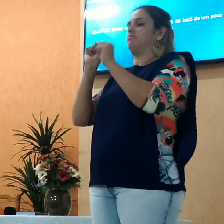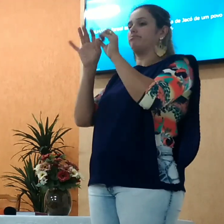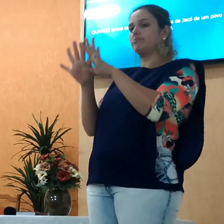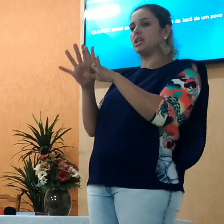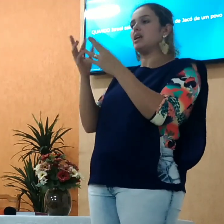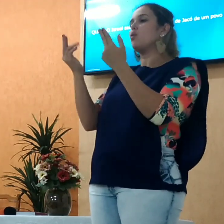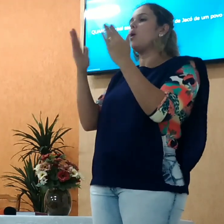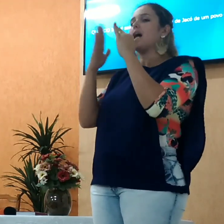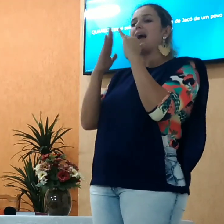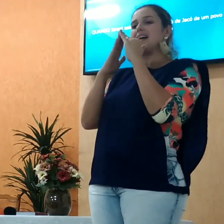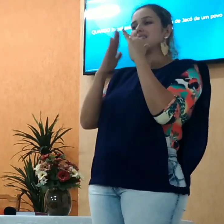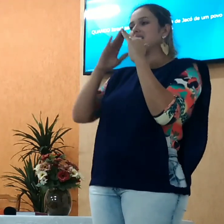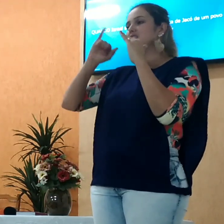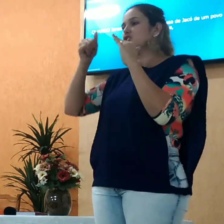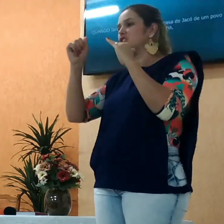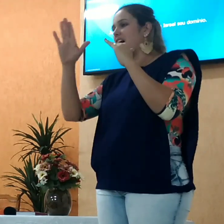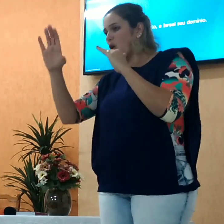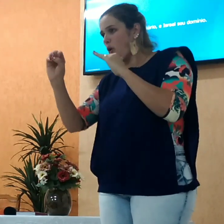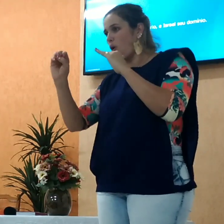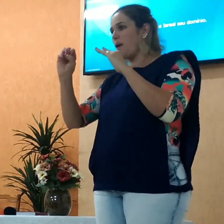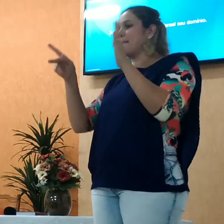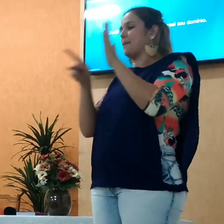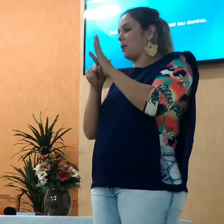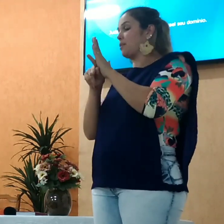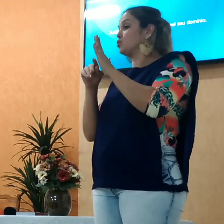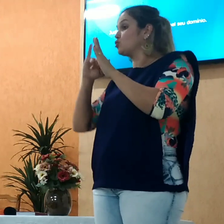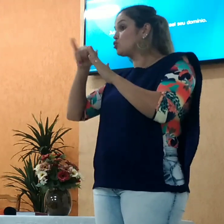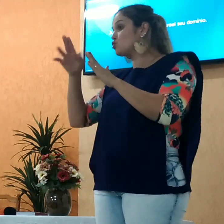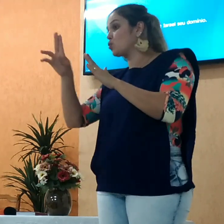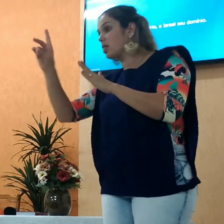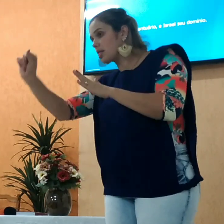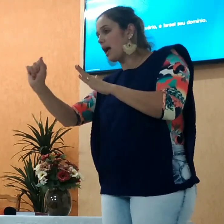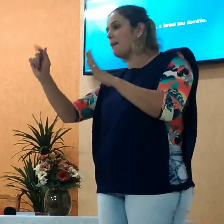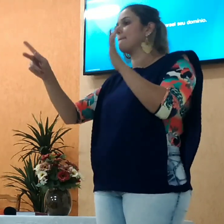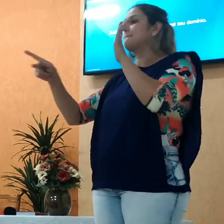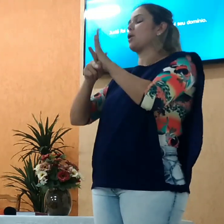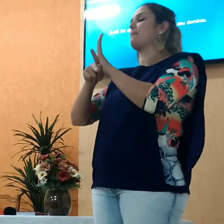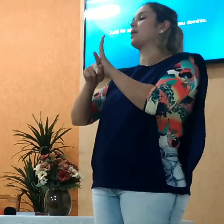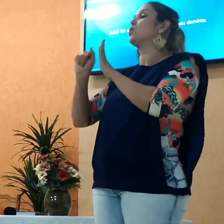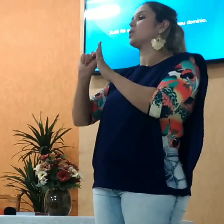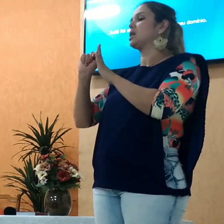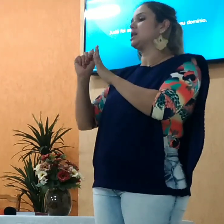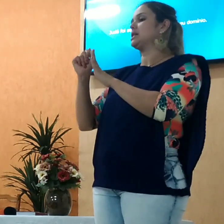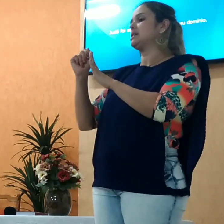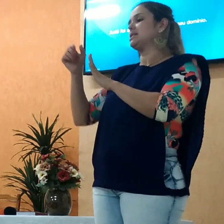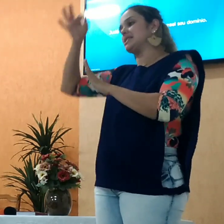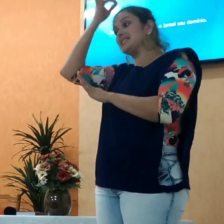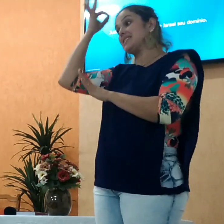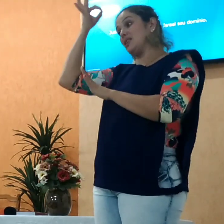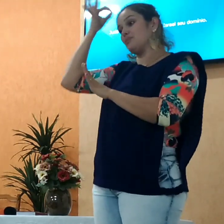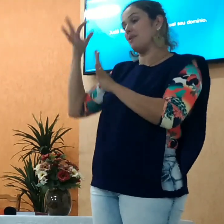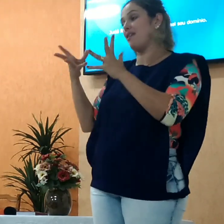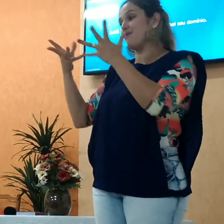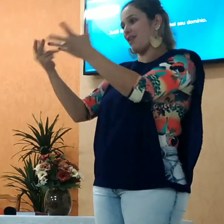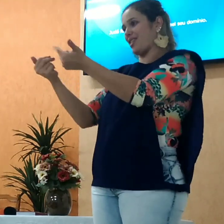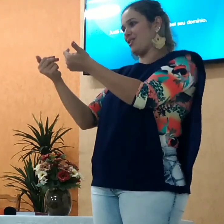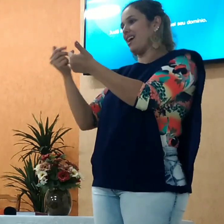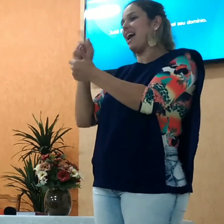meio de um povo de língua estranha, Judá tornou o seu santuário, Israel o seu domínio.